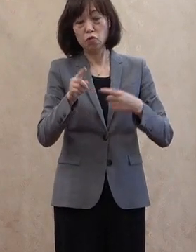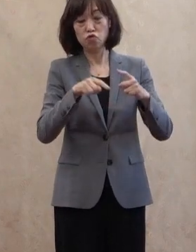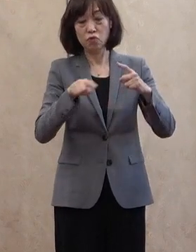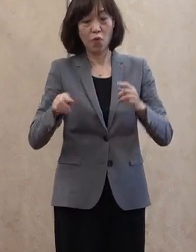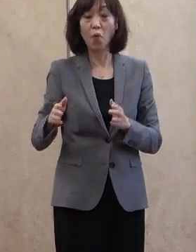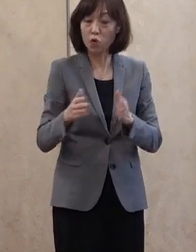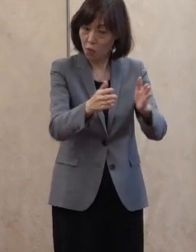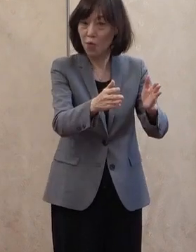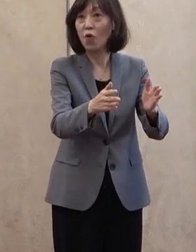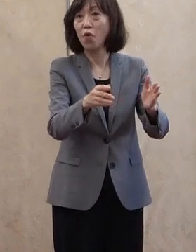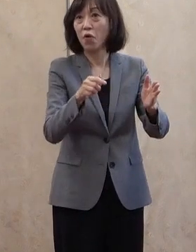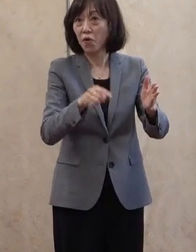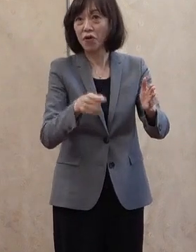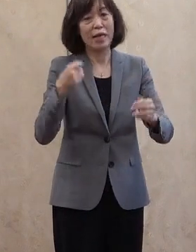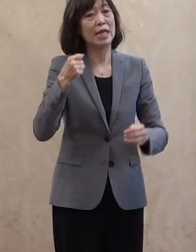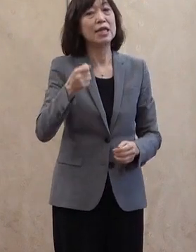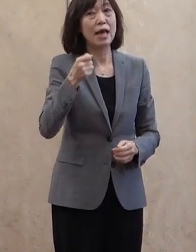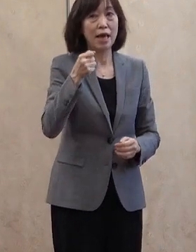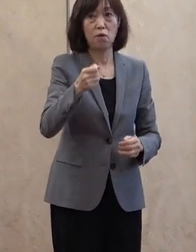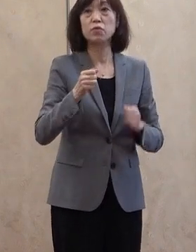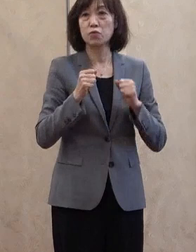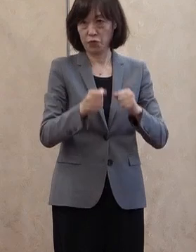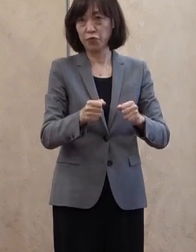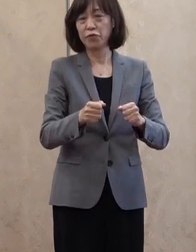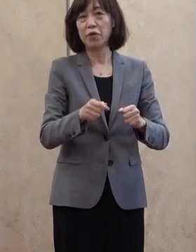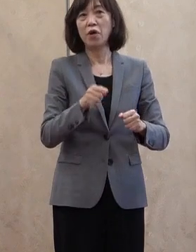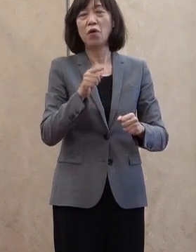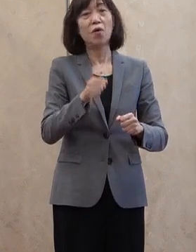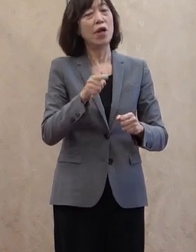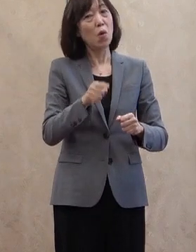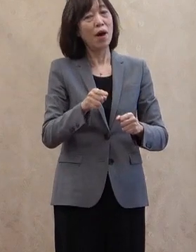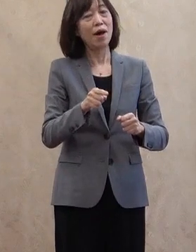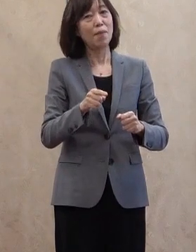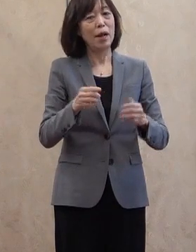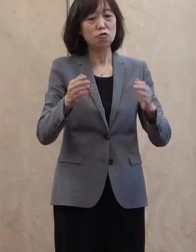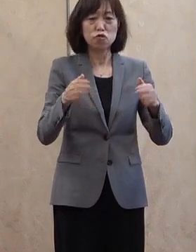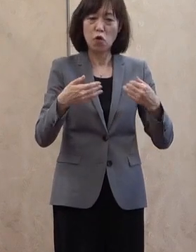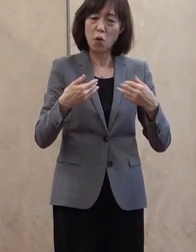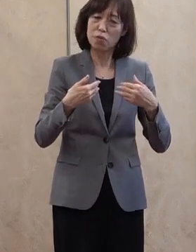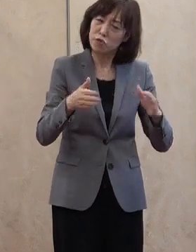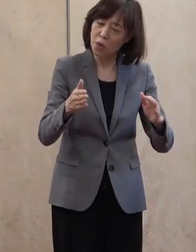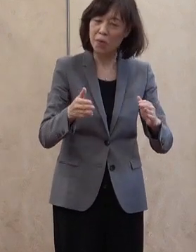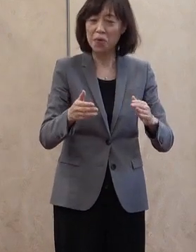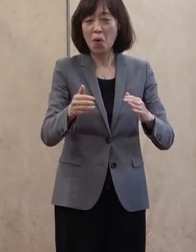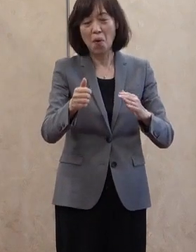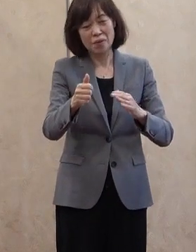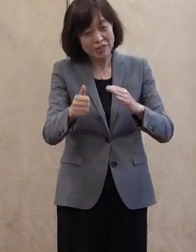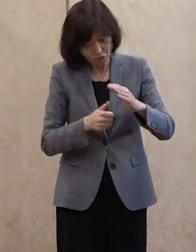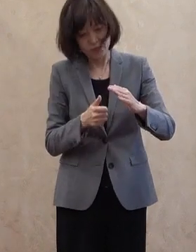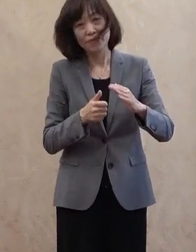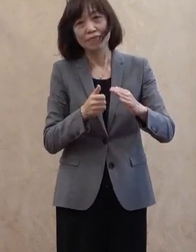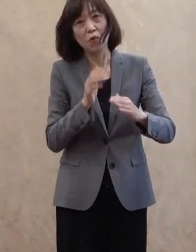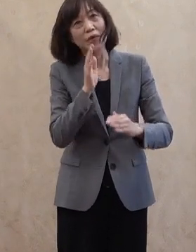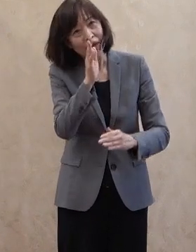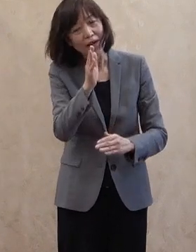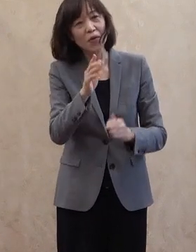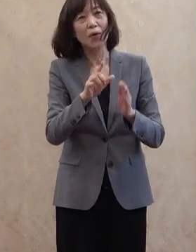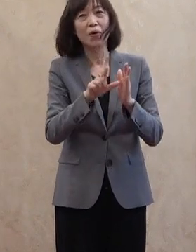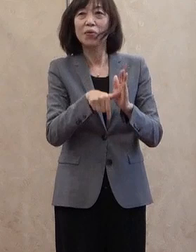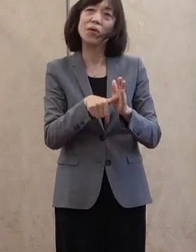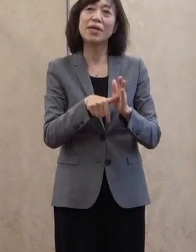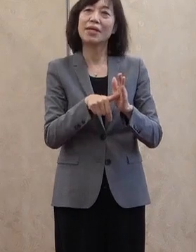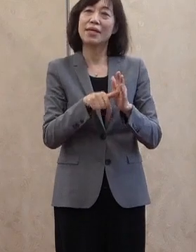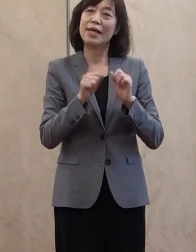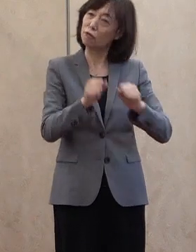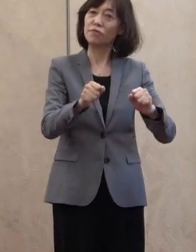ういうリレー、これを、不要不急の外出をお願い、自粛をお願いしている中でやるというのはやっぱり違うと